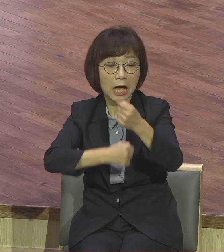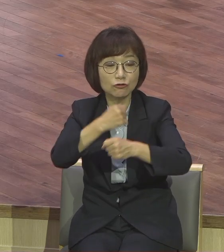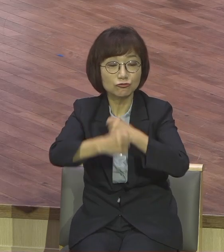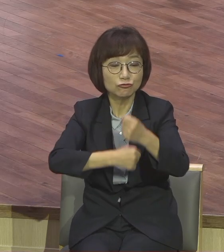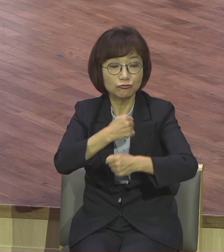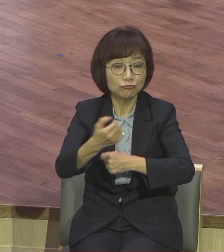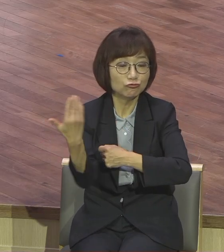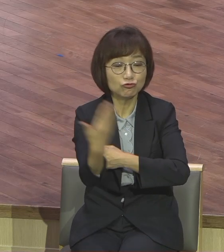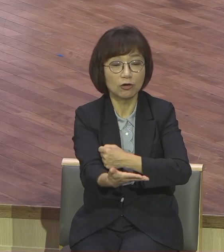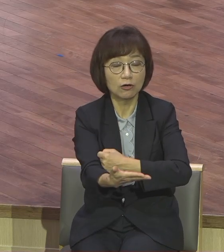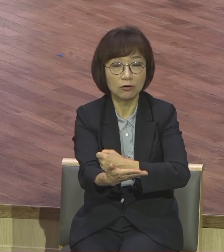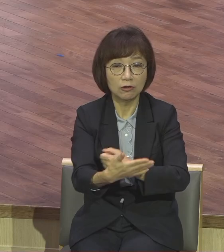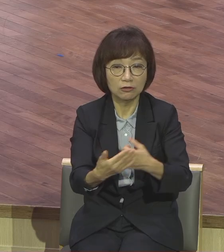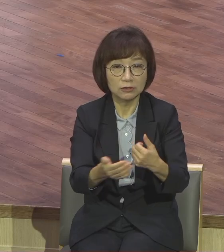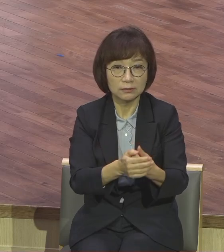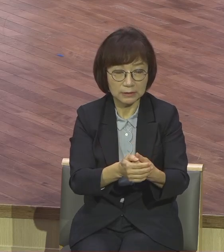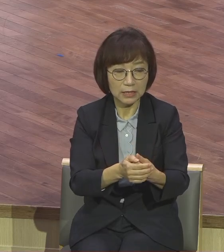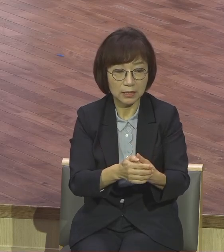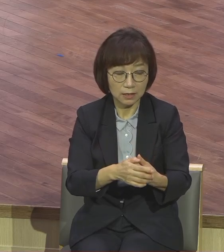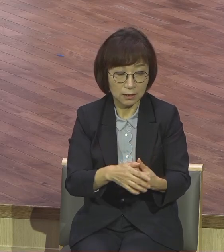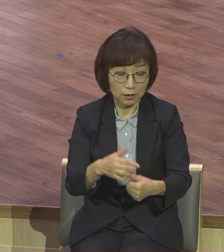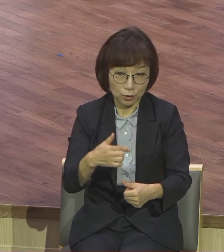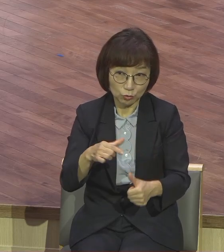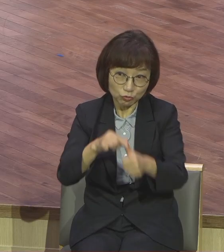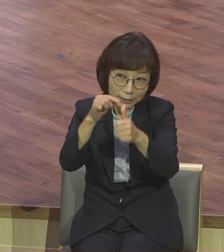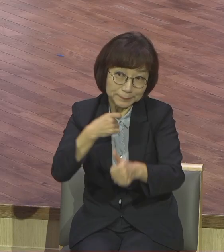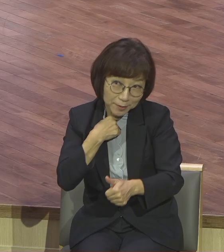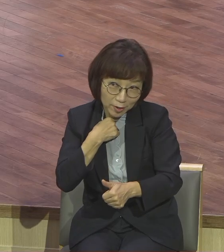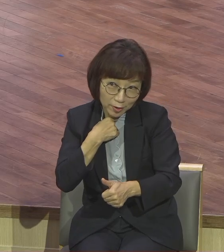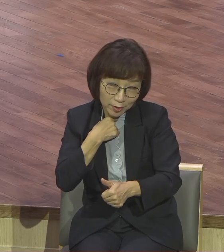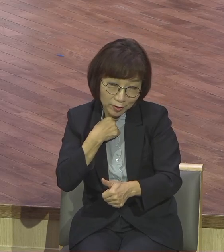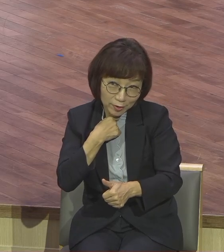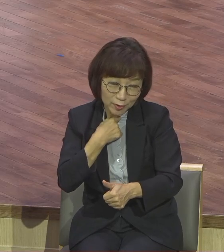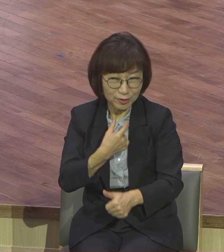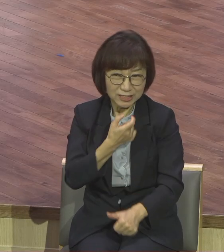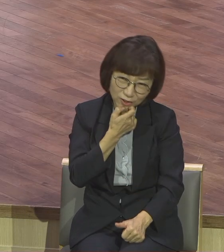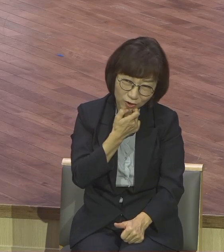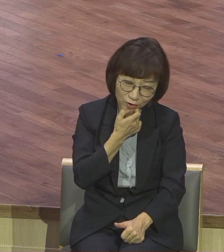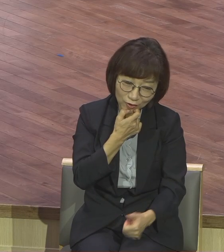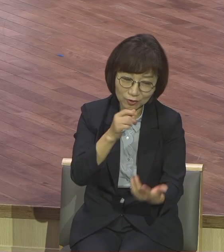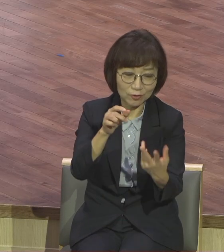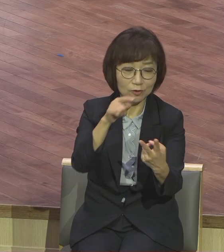인간도, 인간이 구원도 선택할 수 있다.